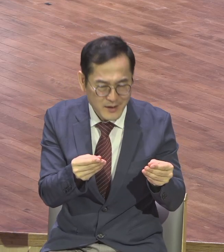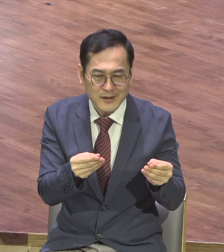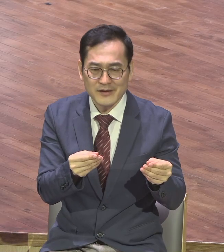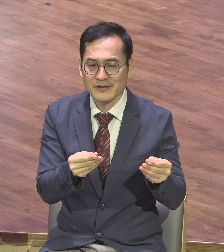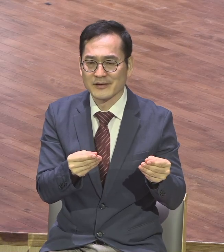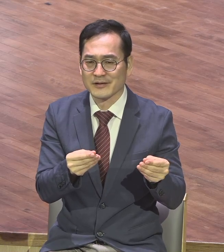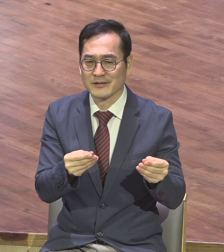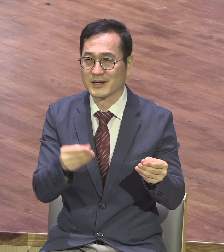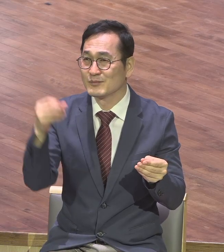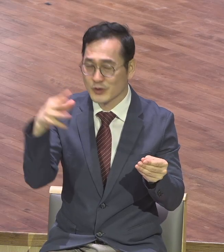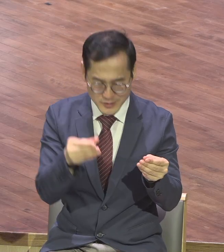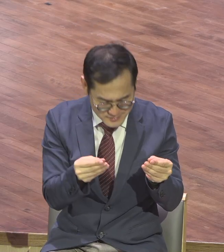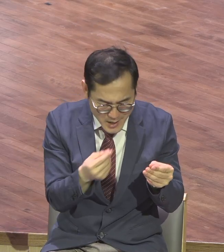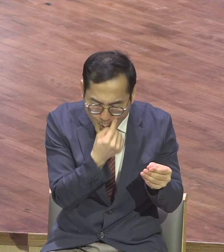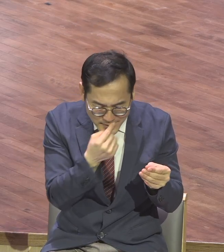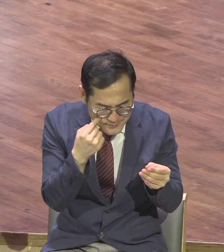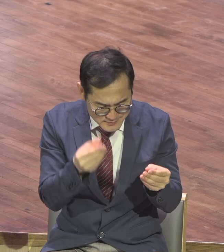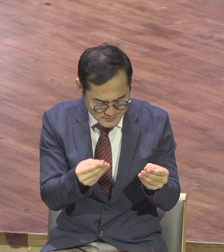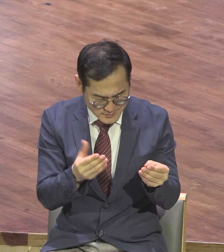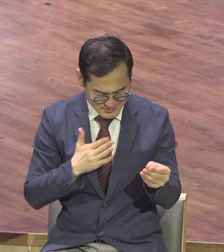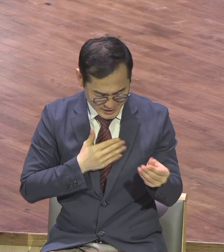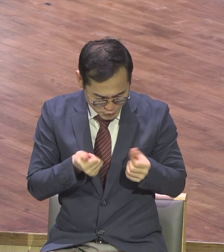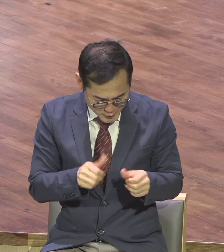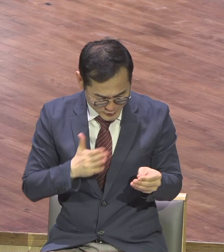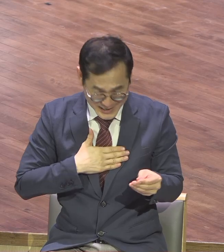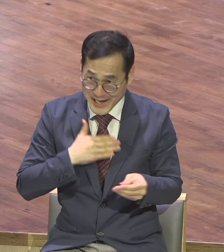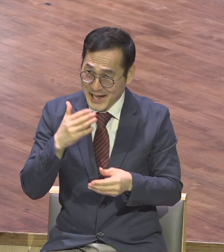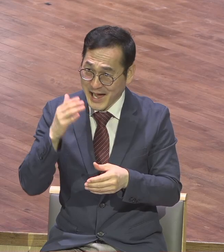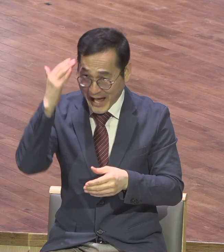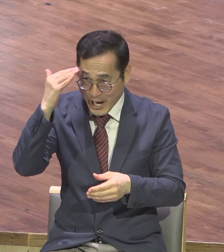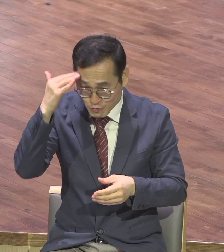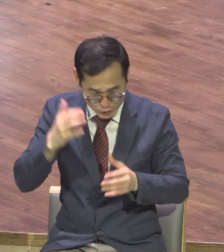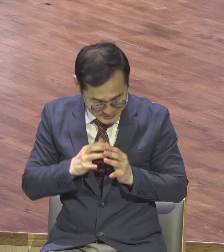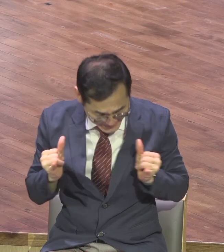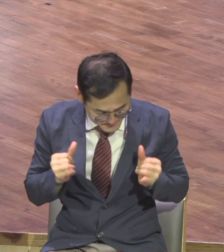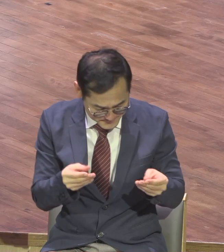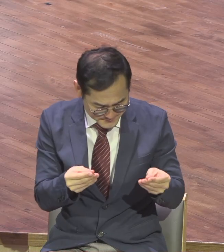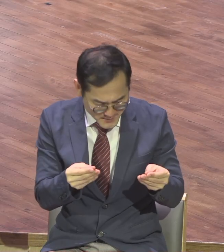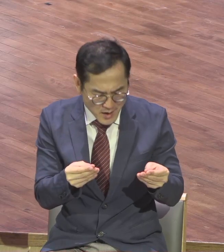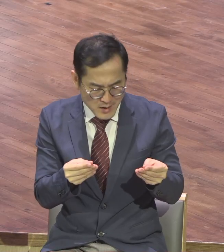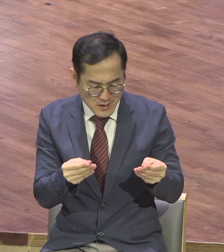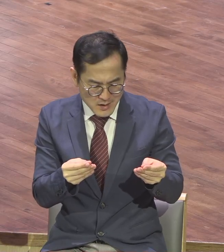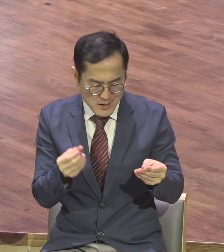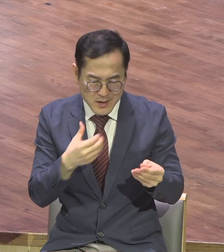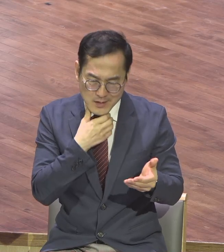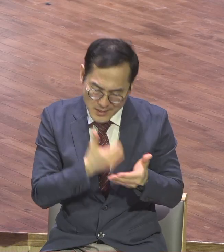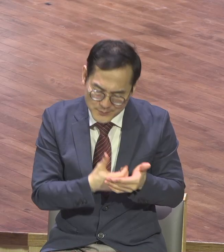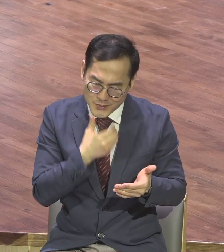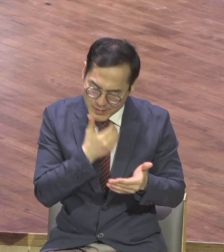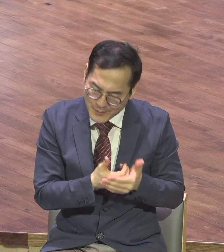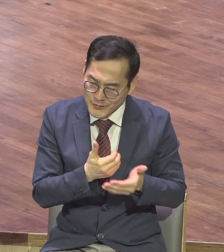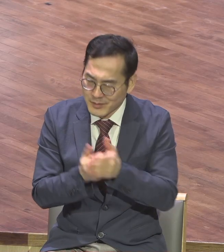않으면 다시 불을 켜고 주민등록증 내에 내 얼굴이 선명하게 있는 것을 보고 잠을 잤습니다.